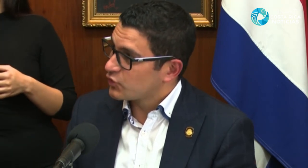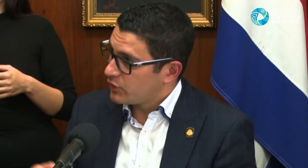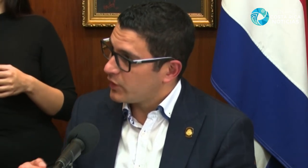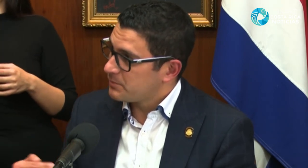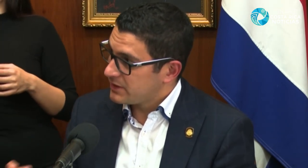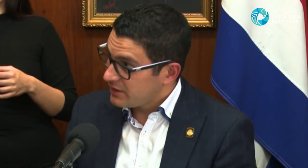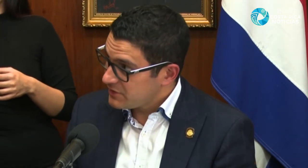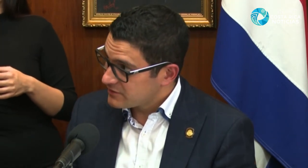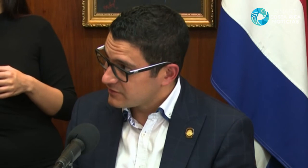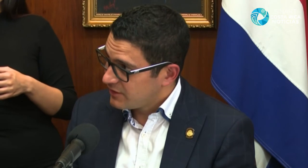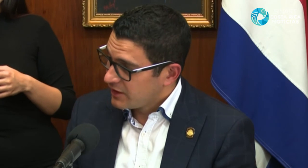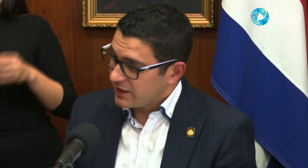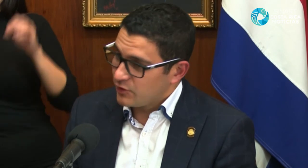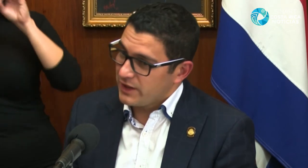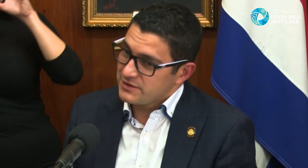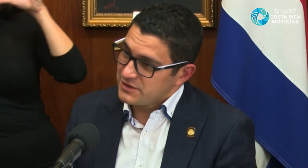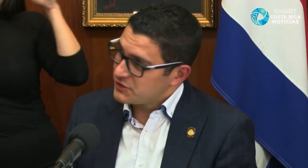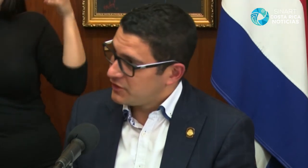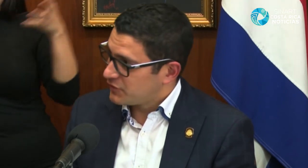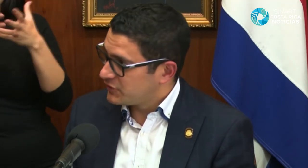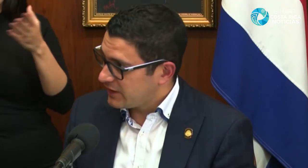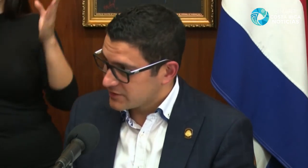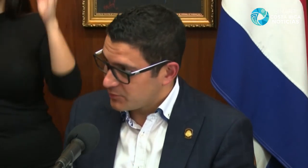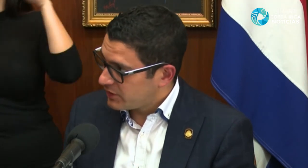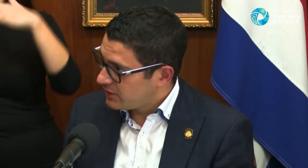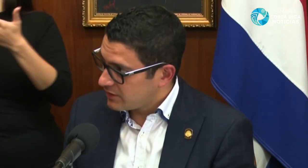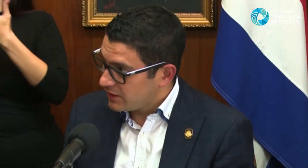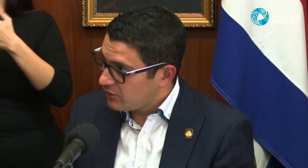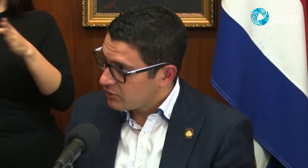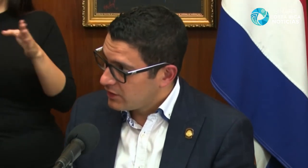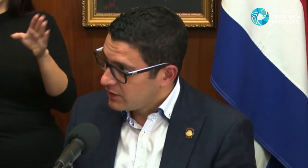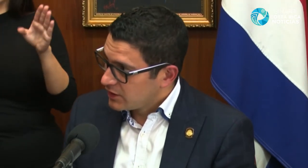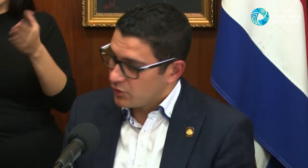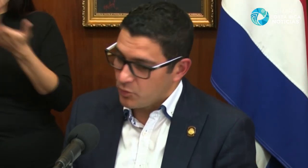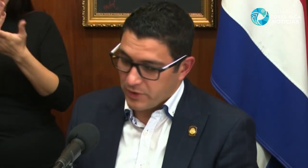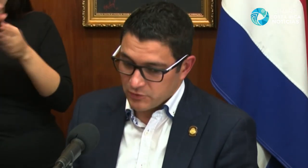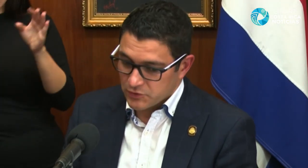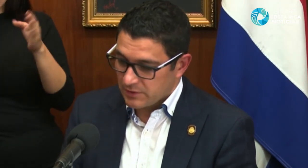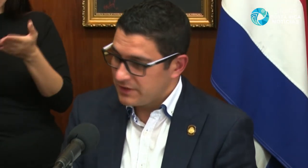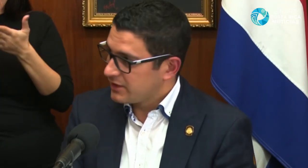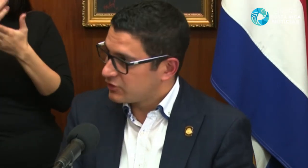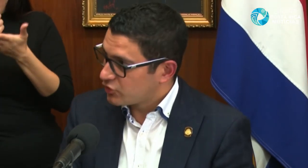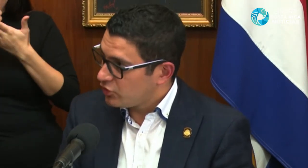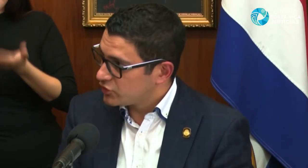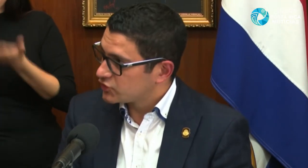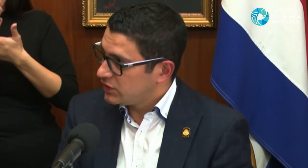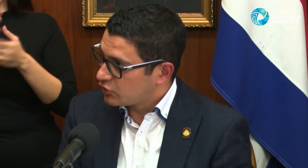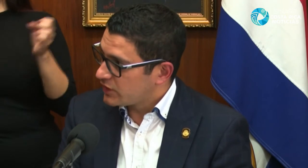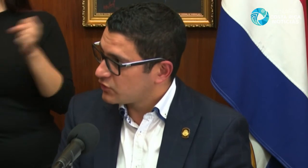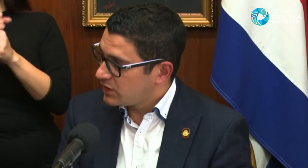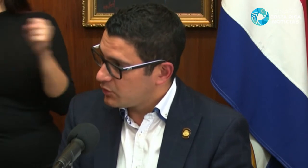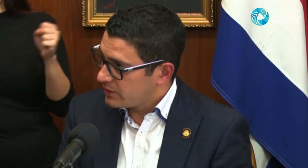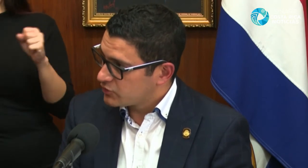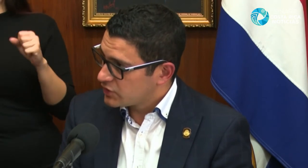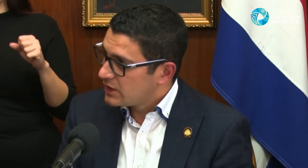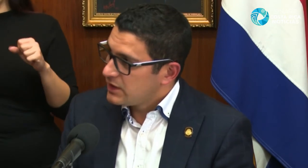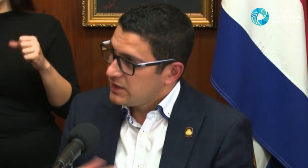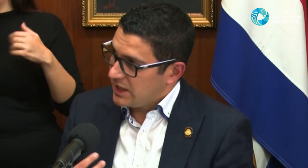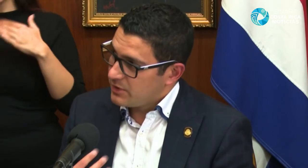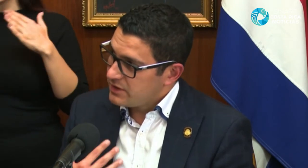respiratorios cuando hay pandemias, que no hay cierre de fronteras que pueda detenerlo, que ocupamos justamente que todos y todas